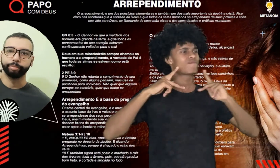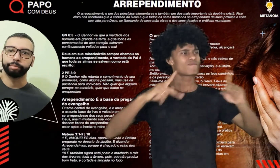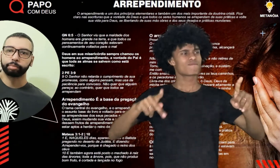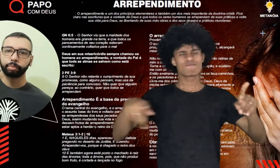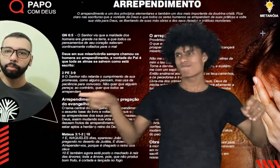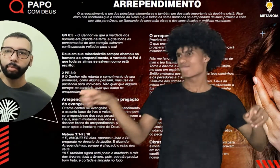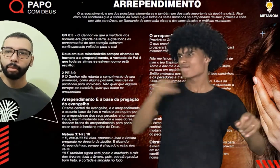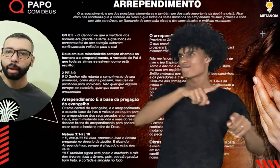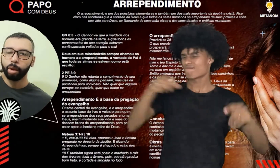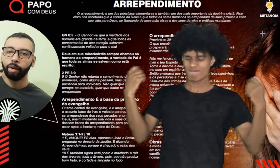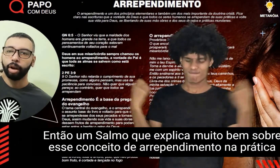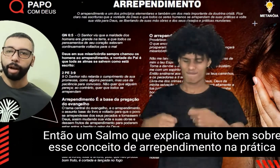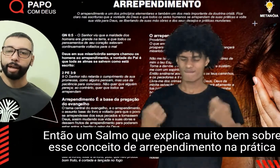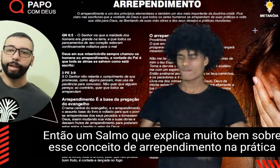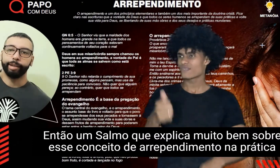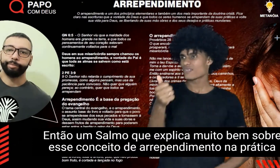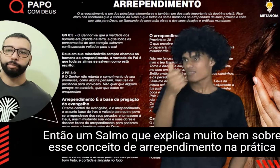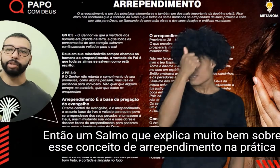céus.